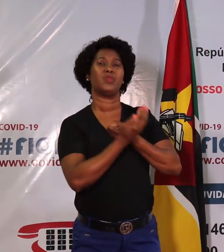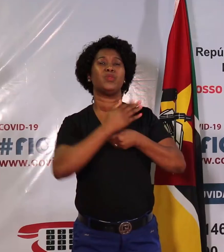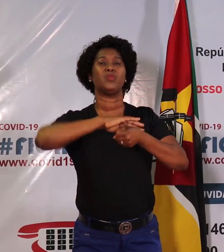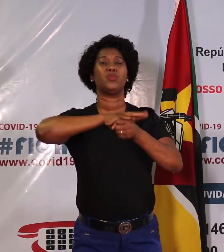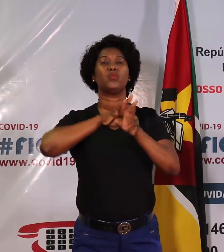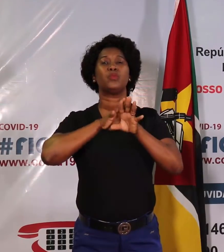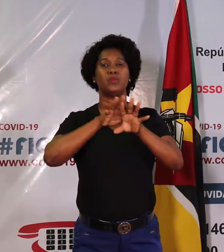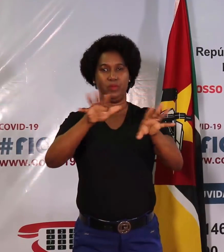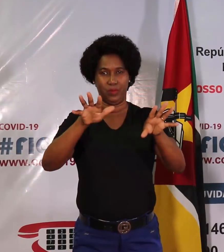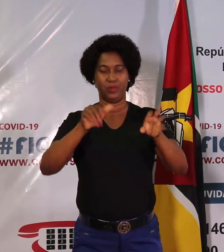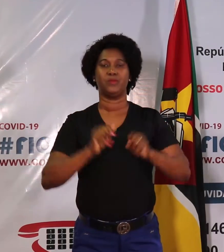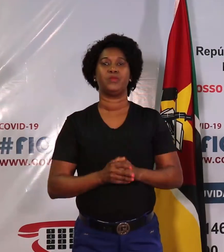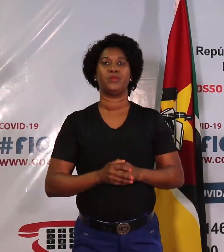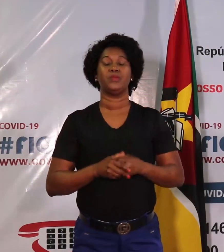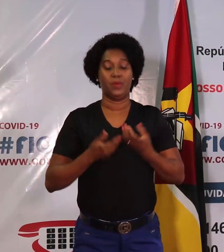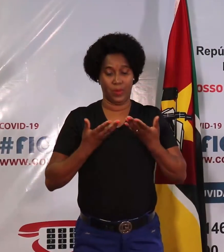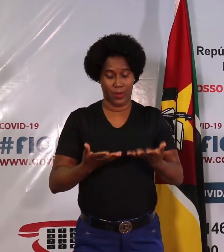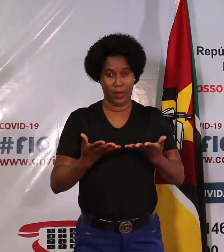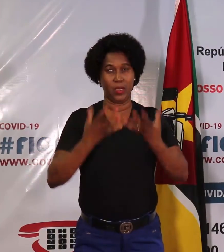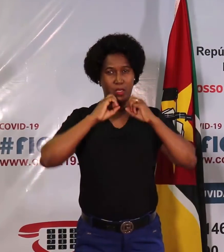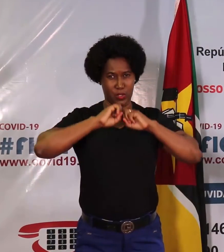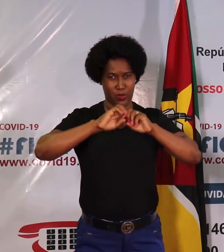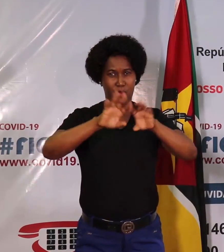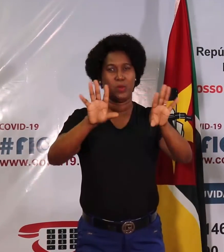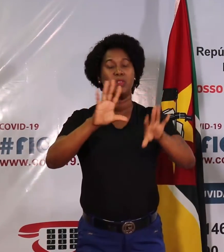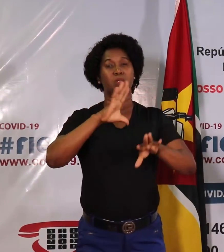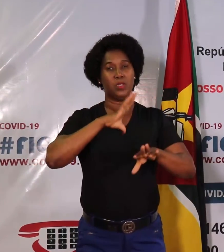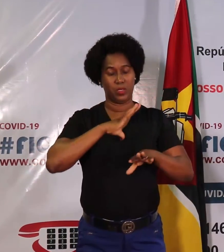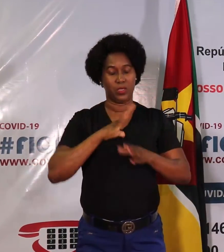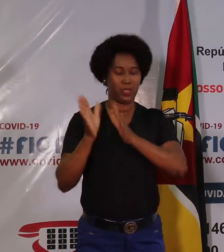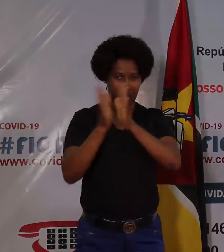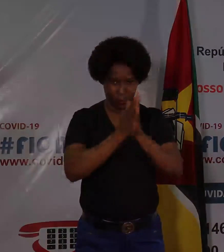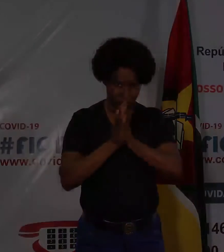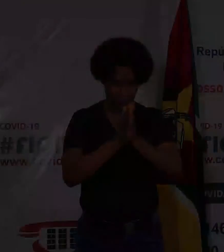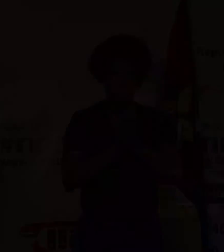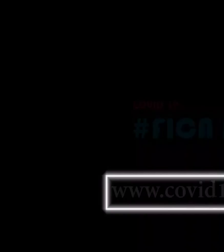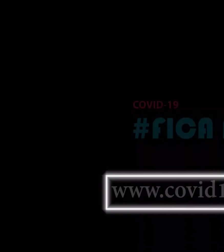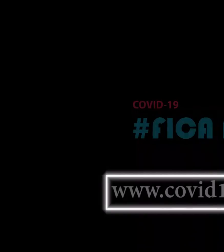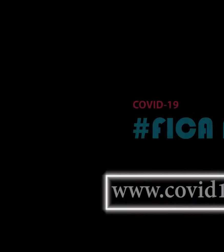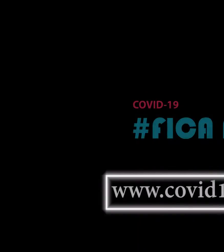Covid-19. Esta é a informação que temos para passar e muito obrigada.